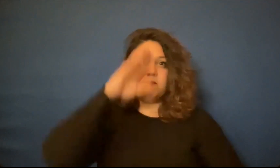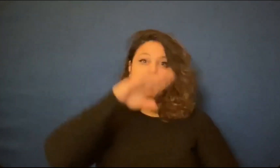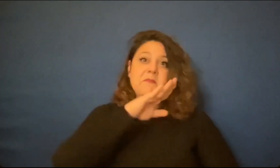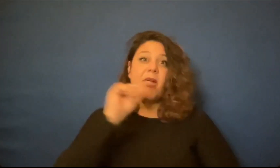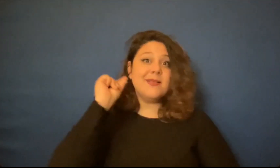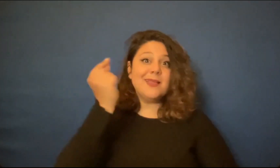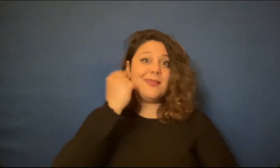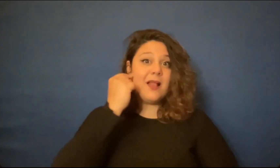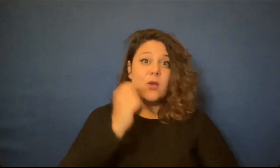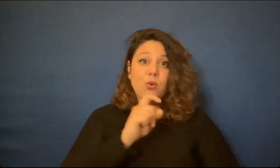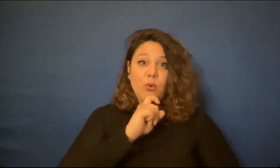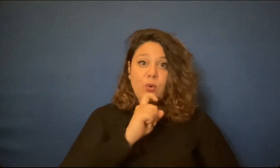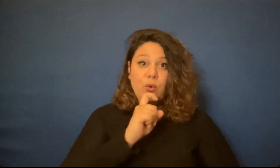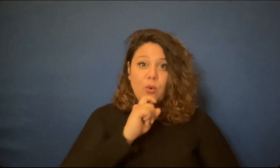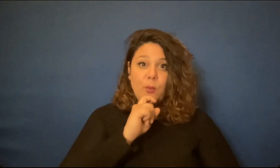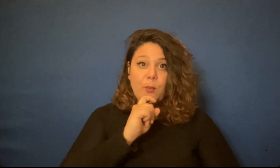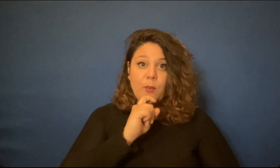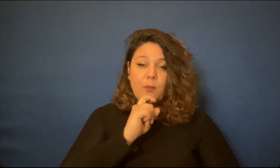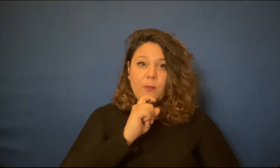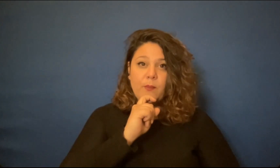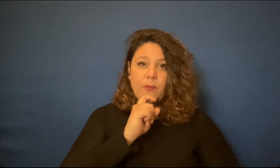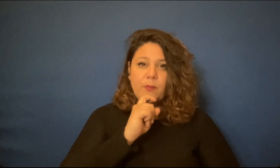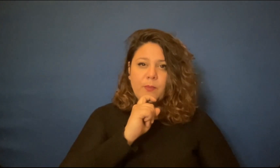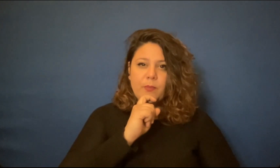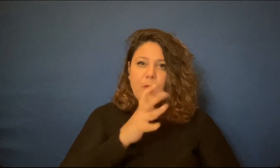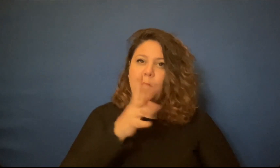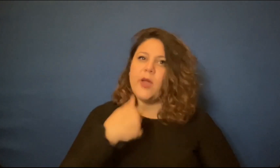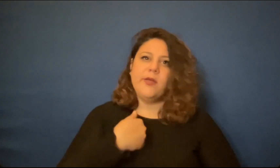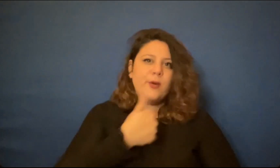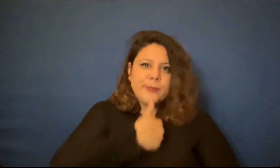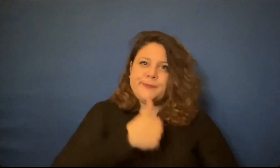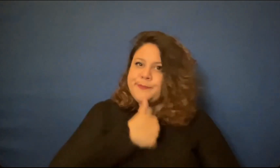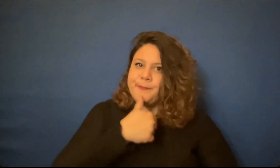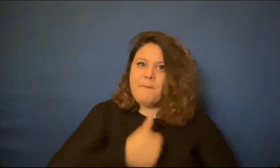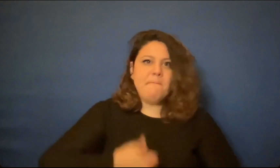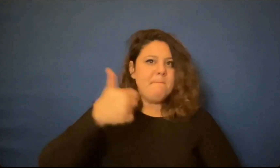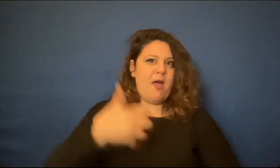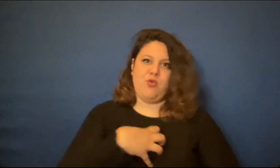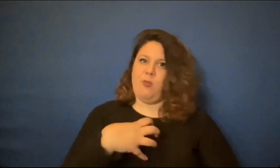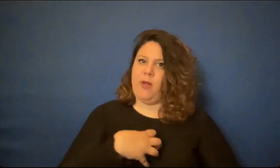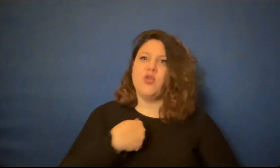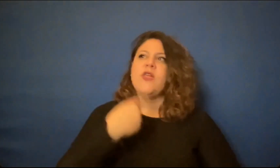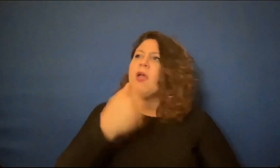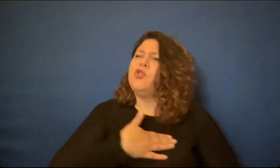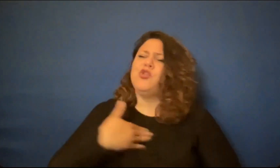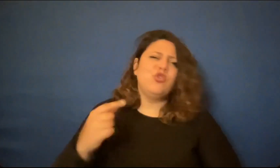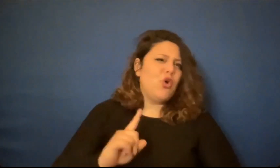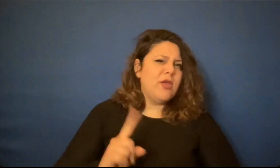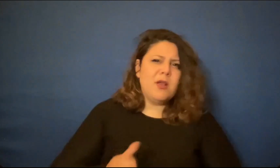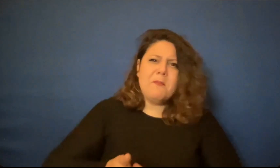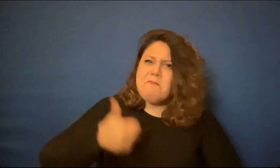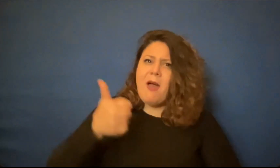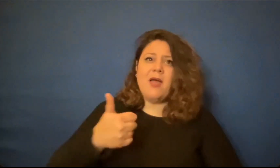porque yo no era mi paciente, no podía más. Yo ya le dije que yo no quería más, no soportaba más